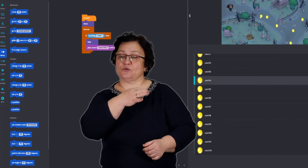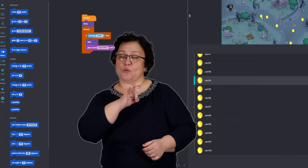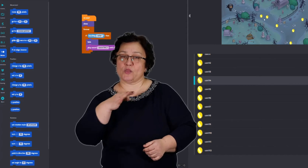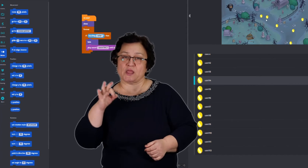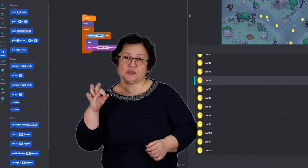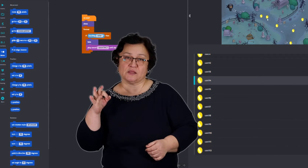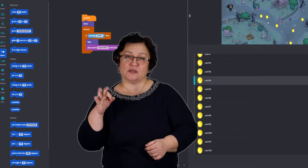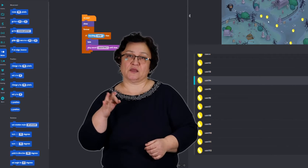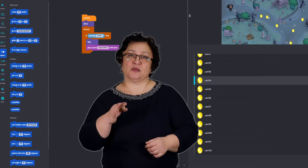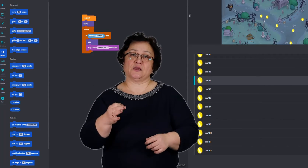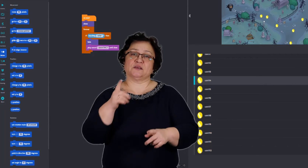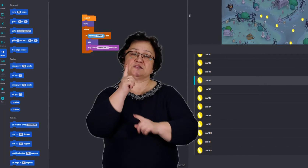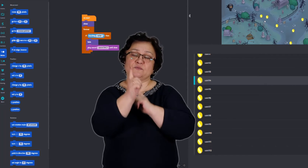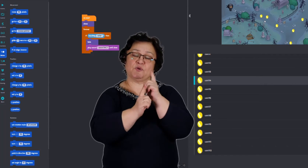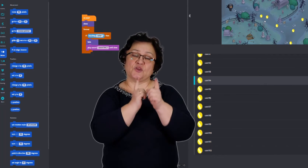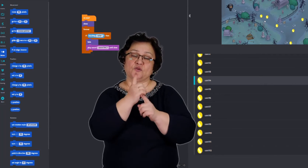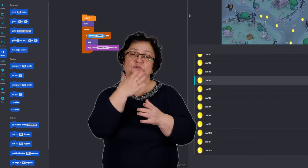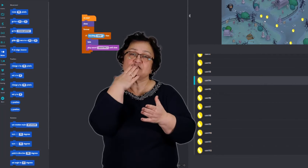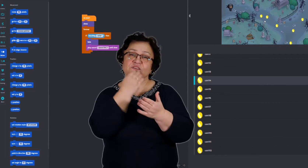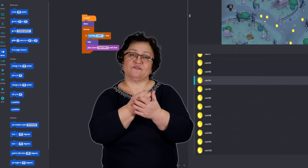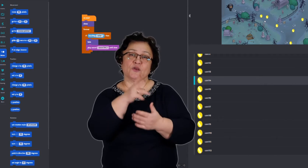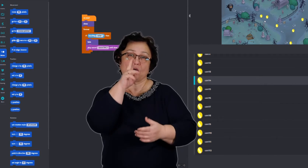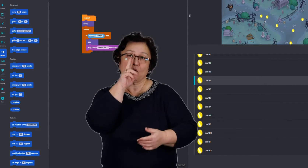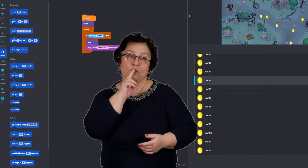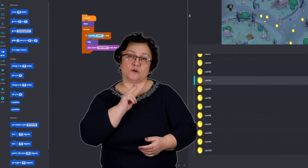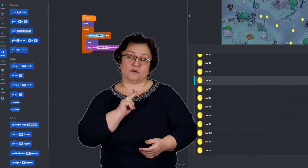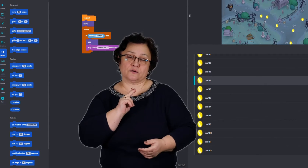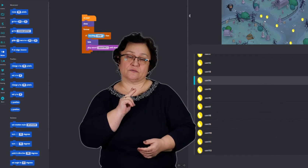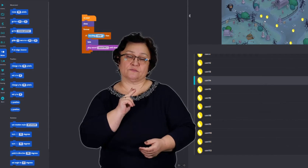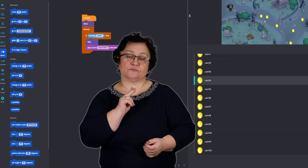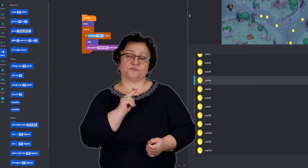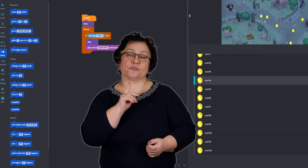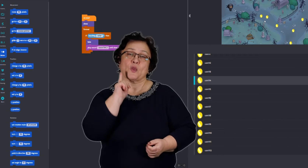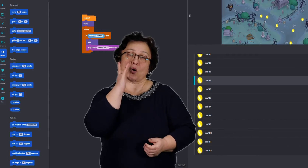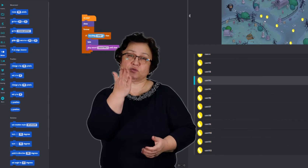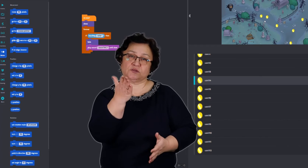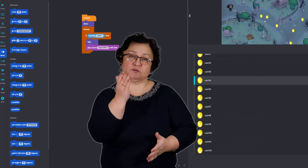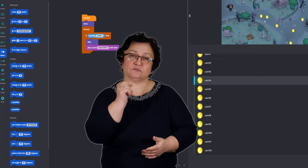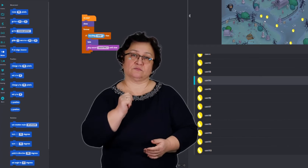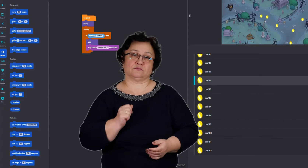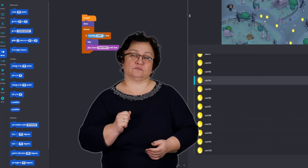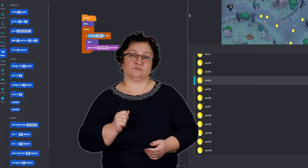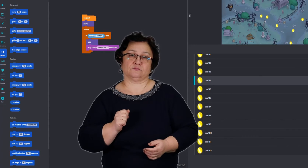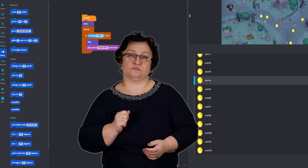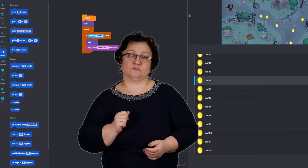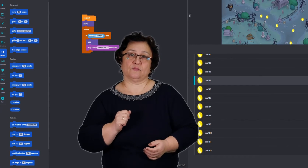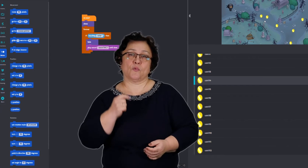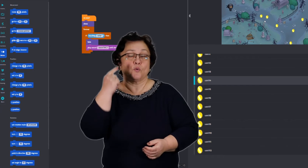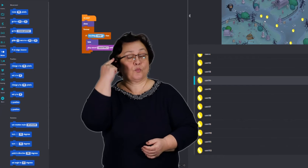наші монетки змінювали свій колір. От.